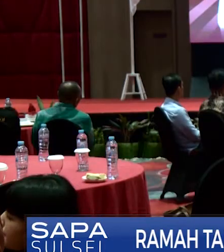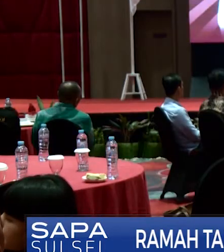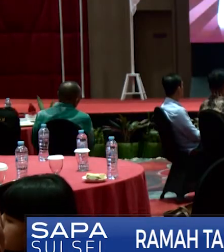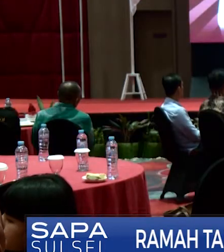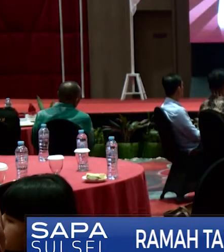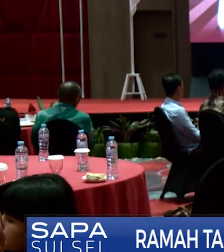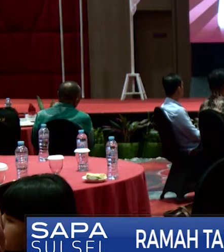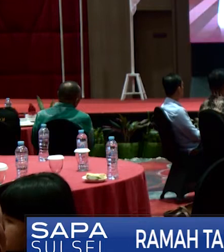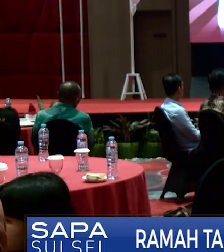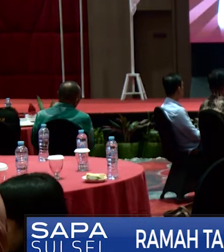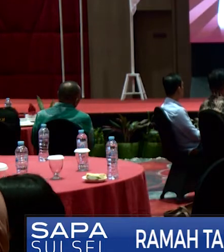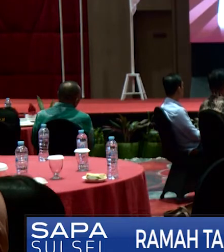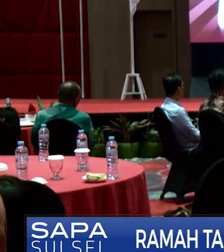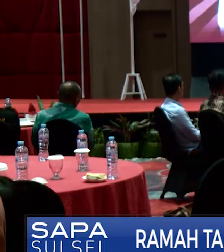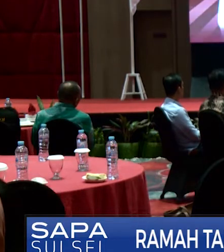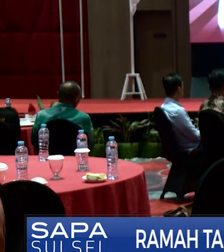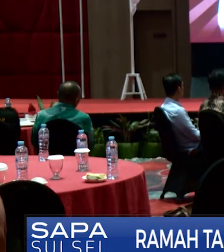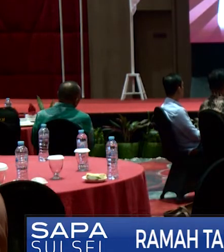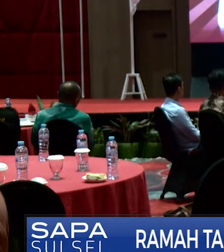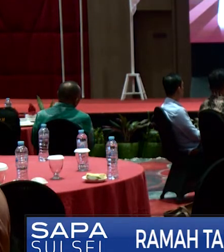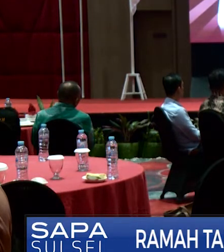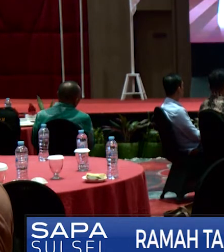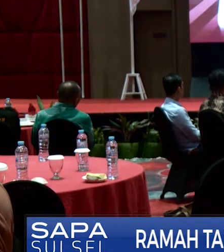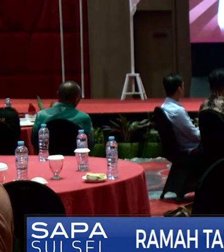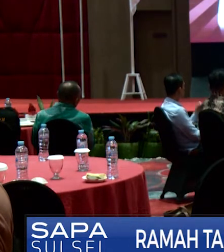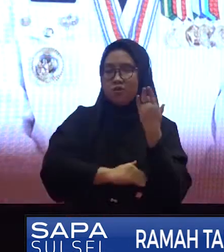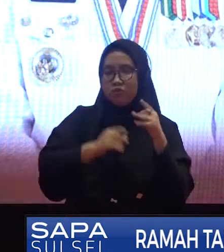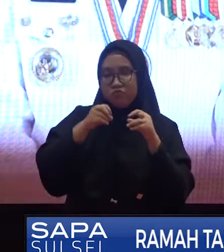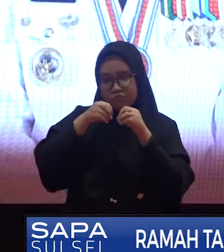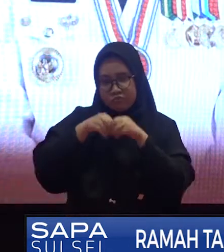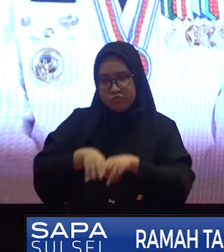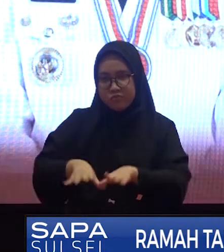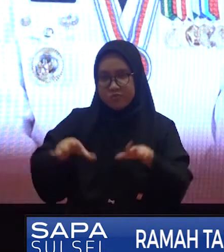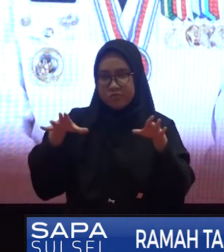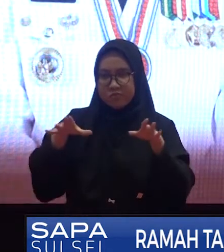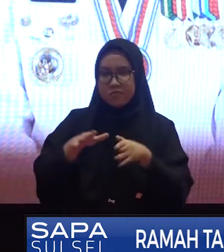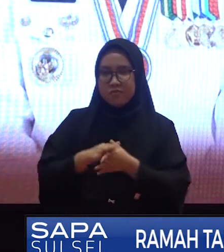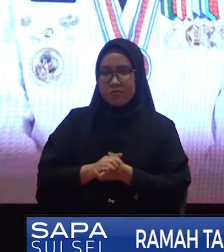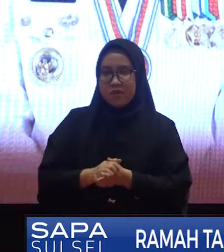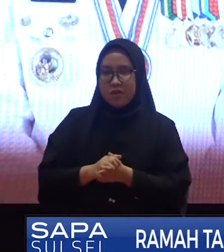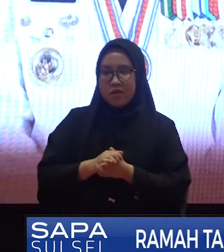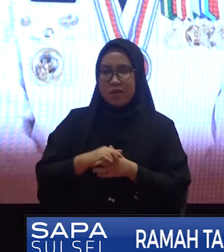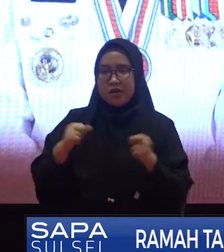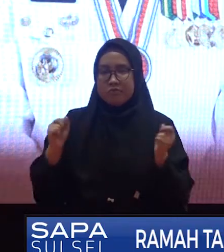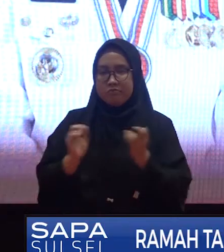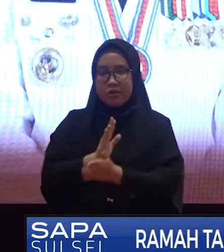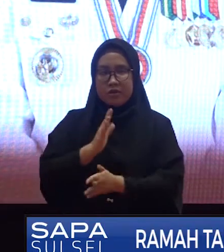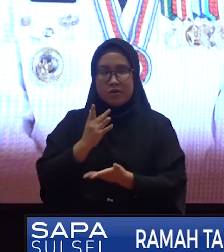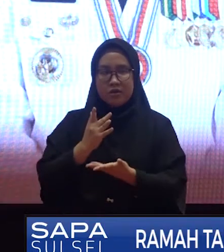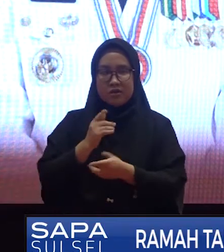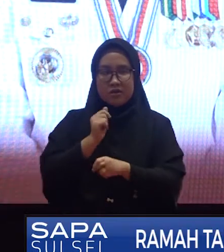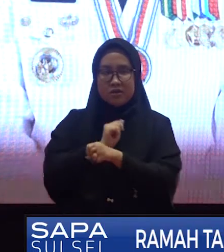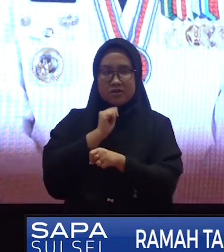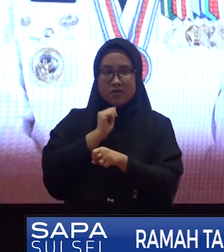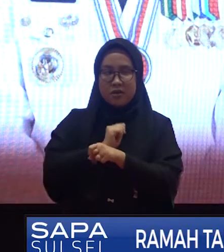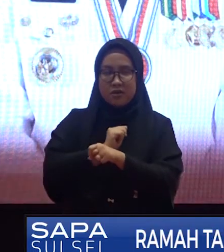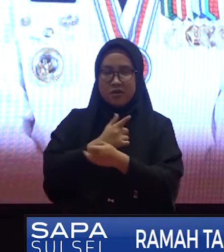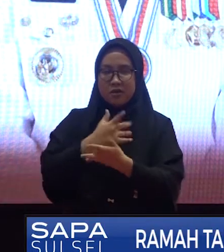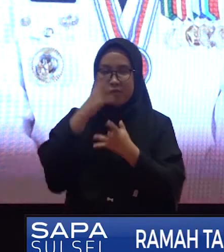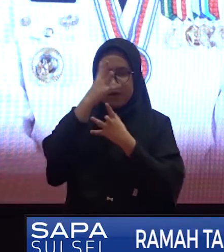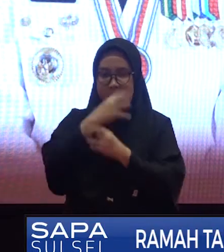sebagai kebijakan-kebijakan untuk memperluas peluang bisnis dan peluang kerja saya